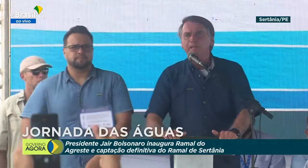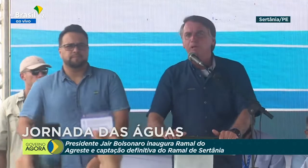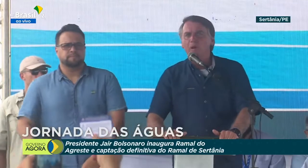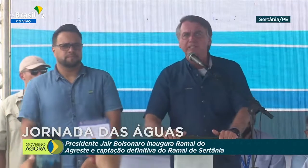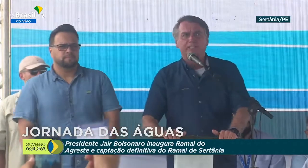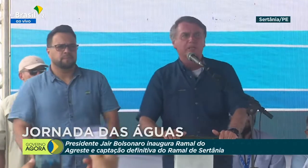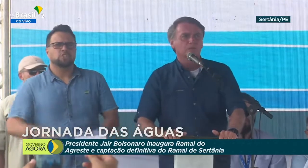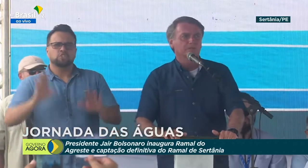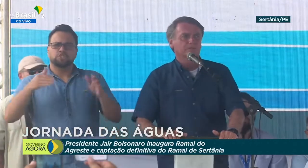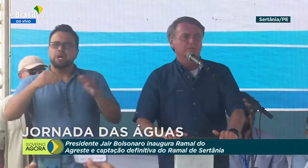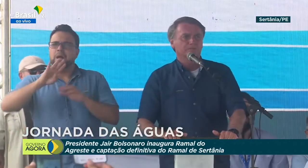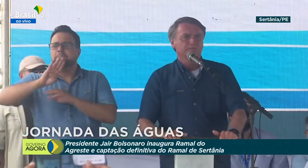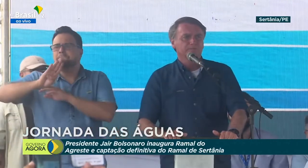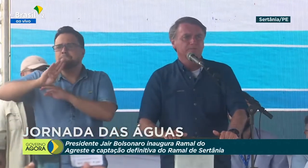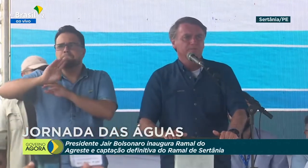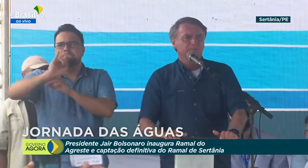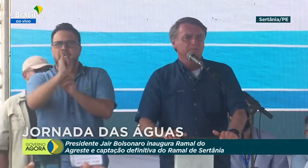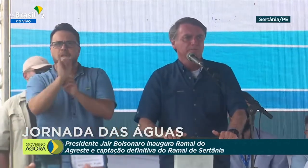Destinamos bilhões de recursos